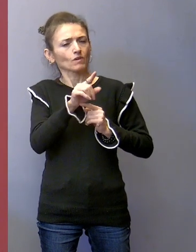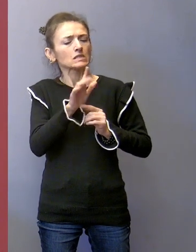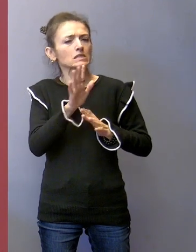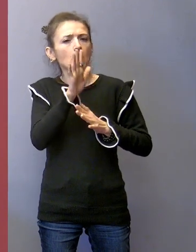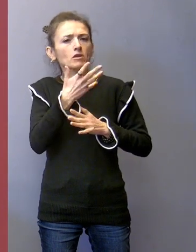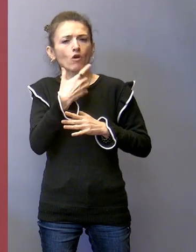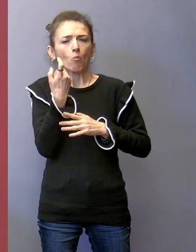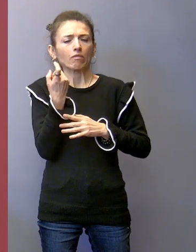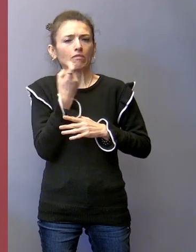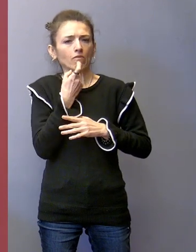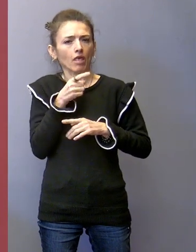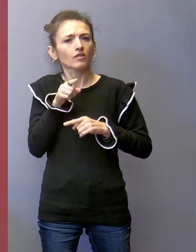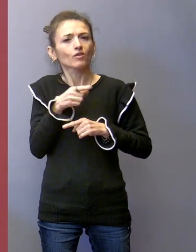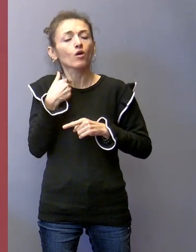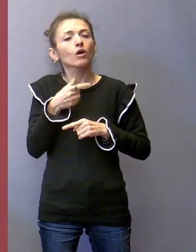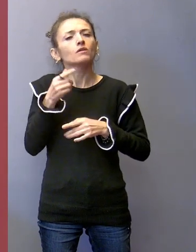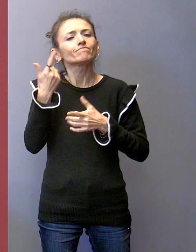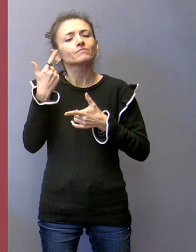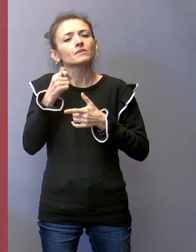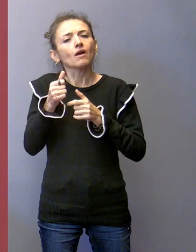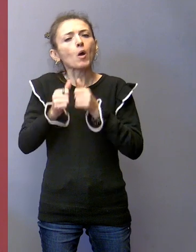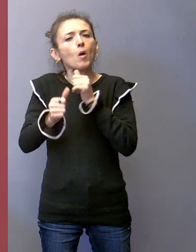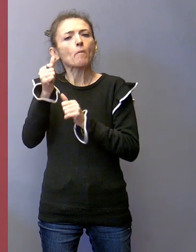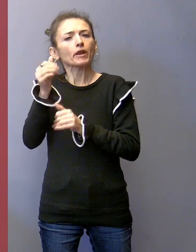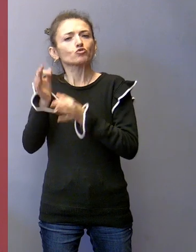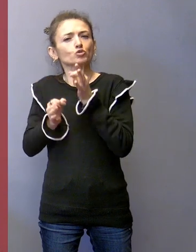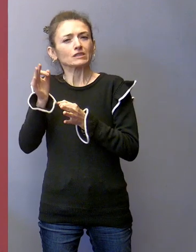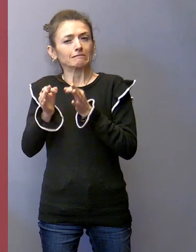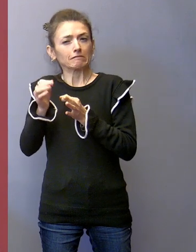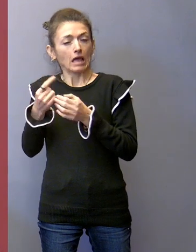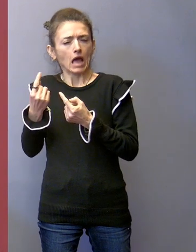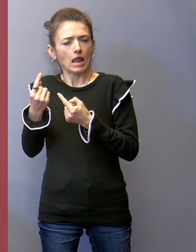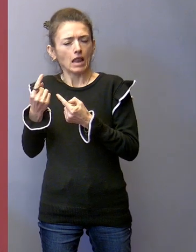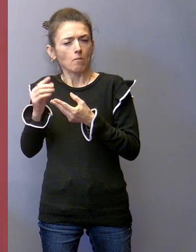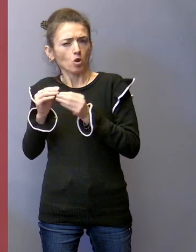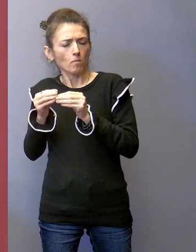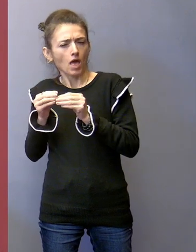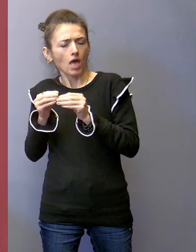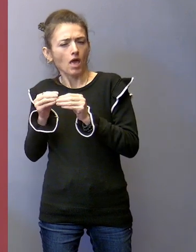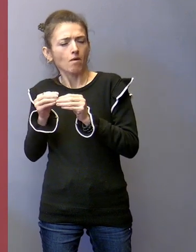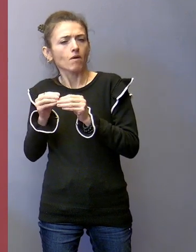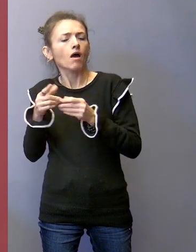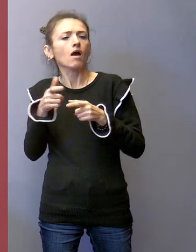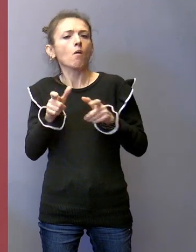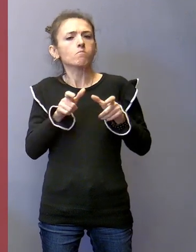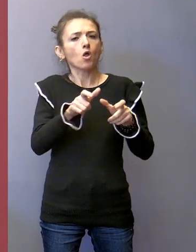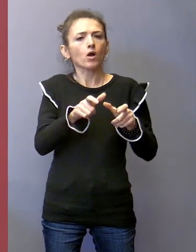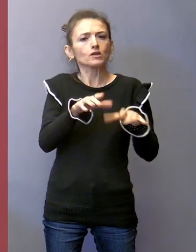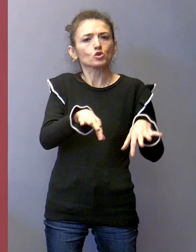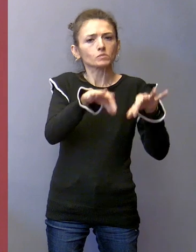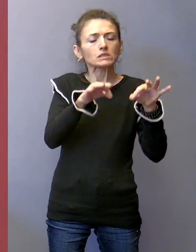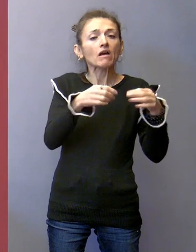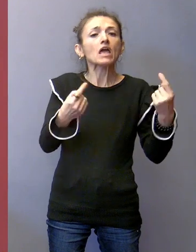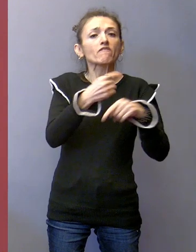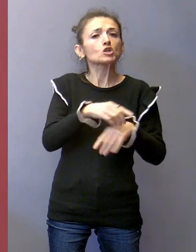Nel senso che la questione pregiudiziale preclude la questione sospensiva mentre quella sospensiva